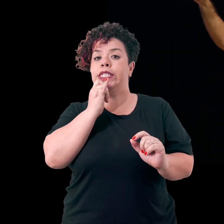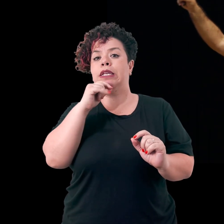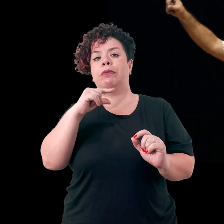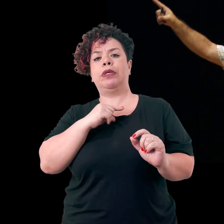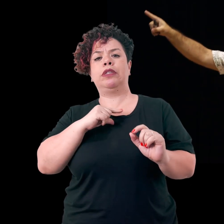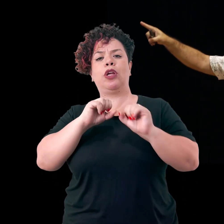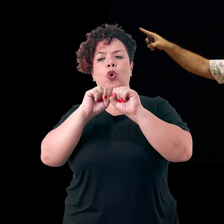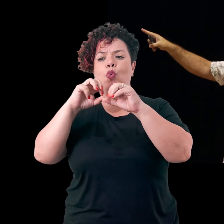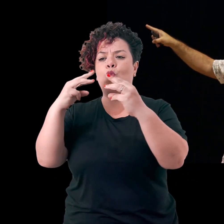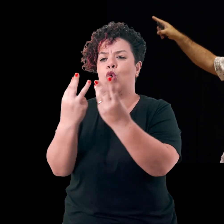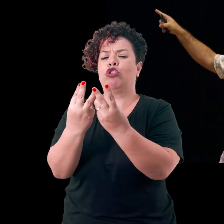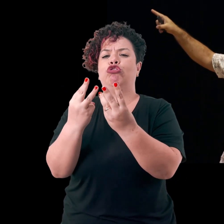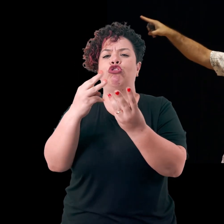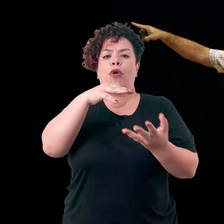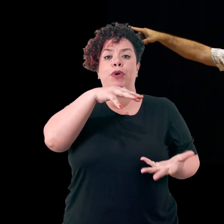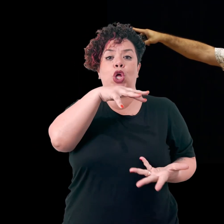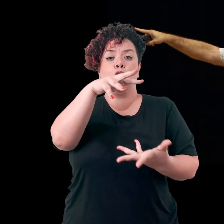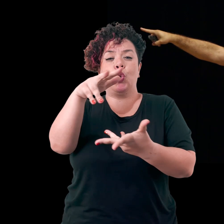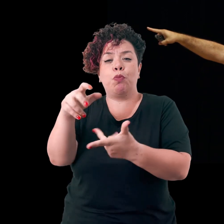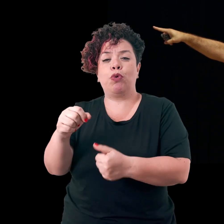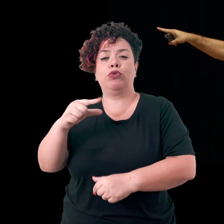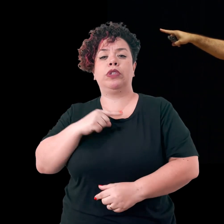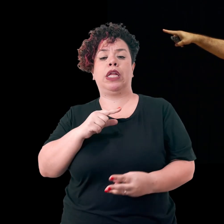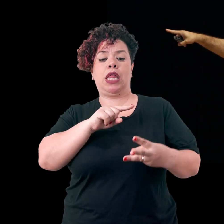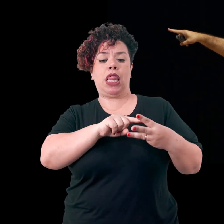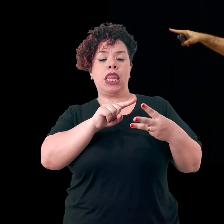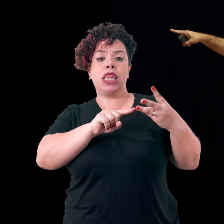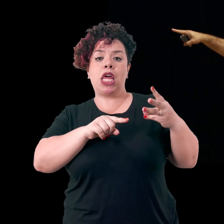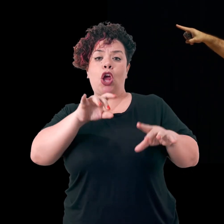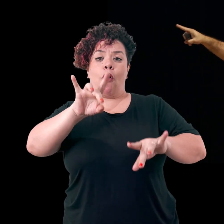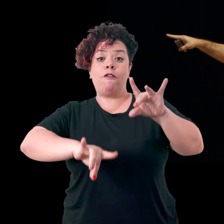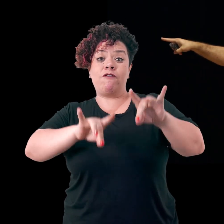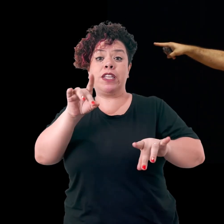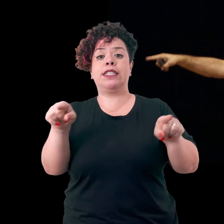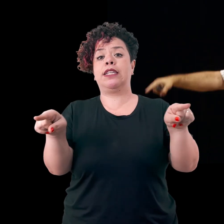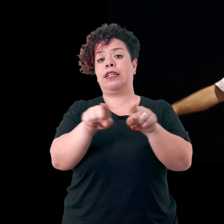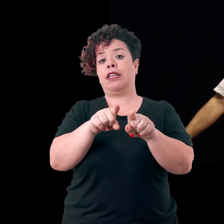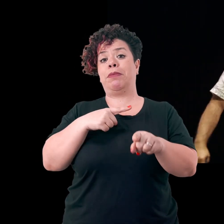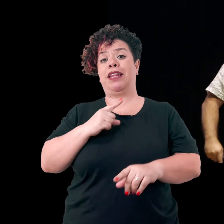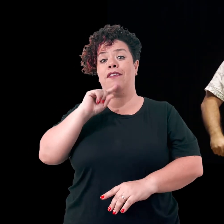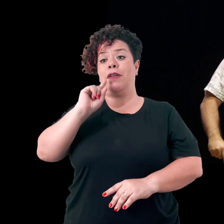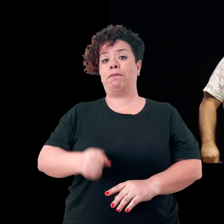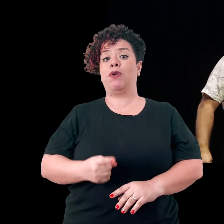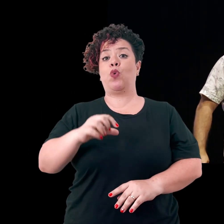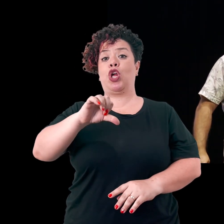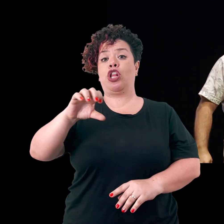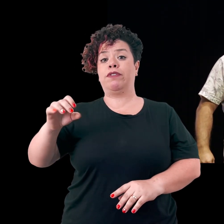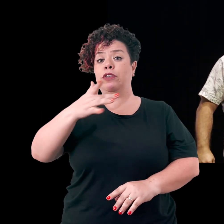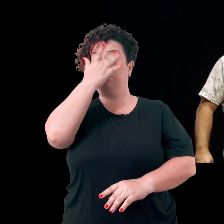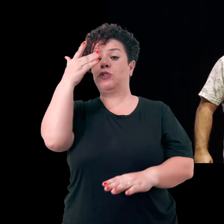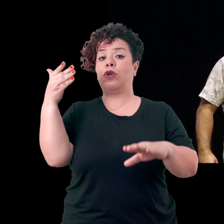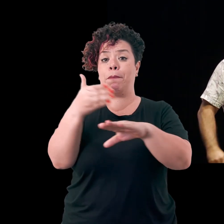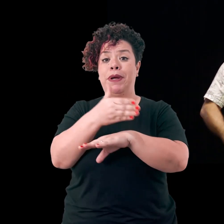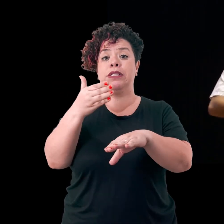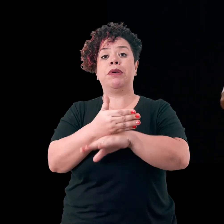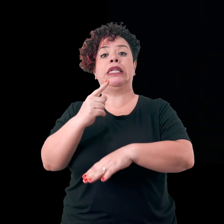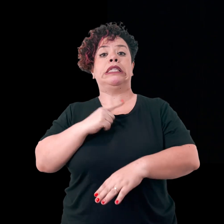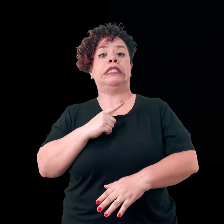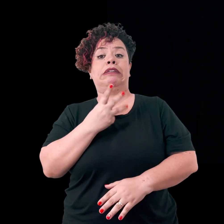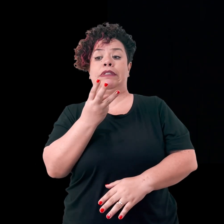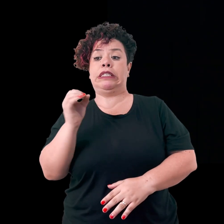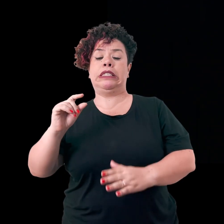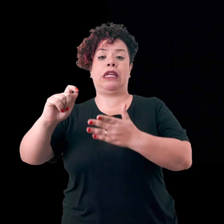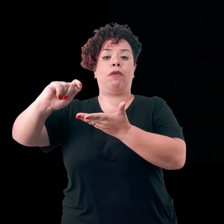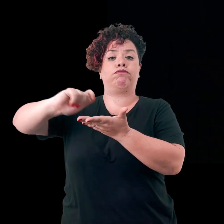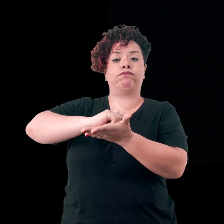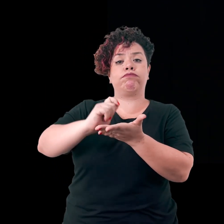série de workshops no mundo inteiro, 13 oficinas, 1.900 participantes e 230 contribuições. Ou seja,